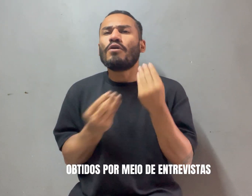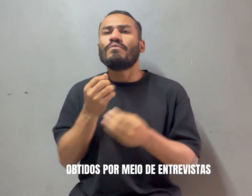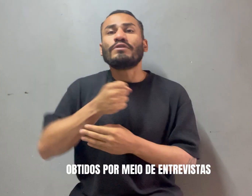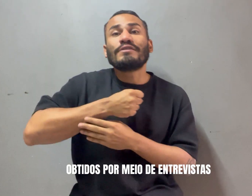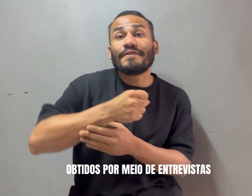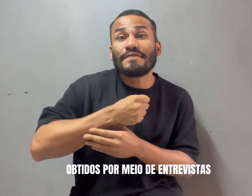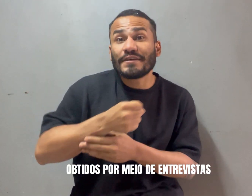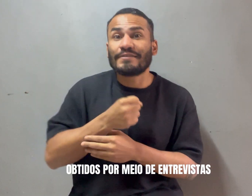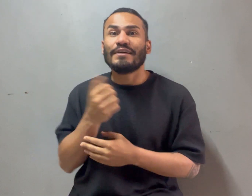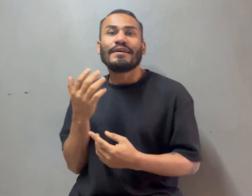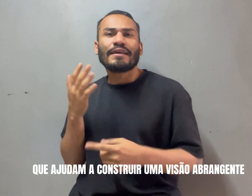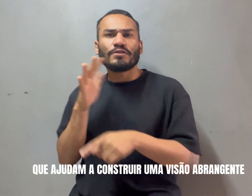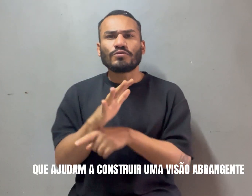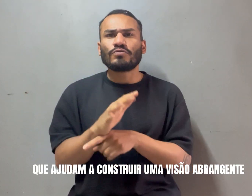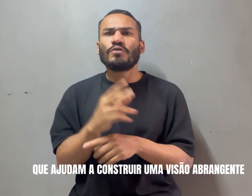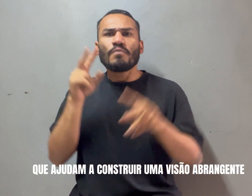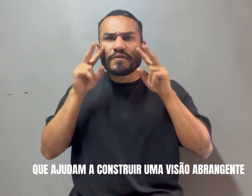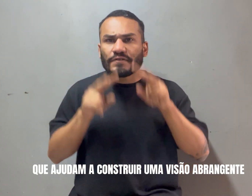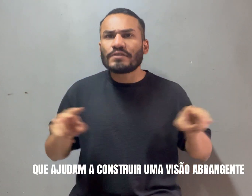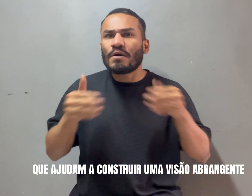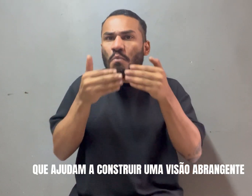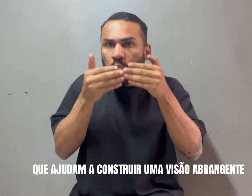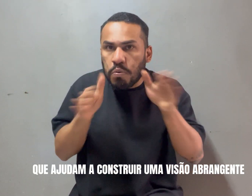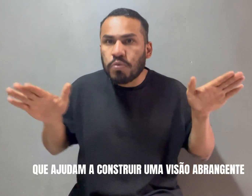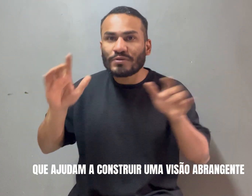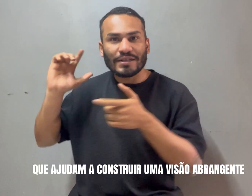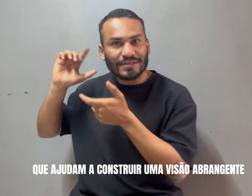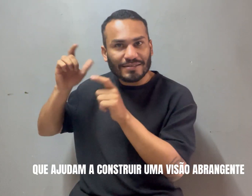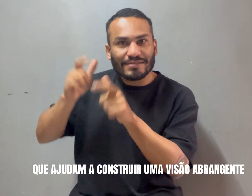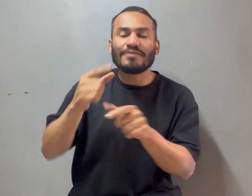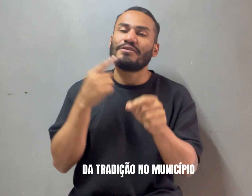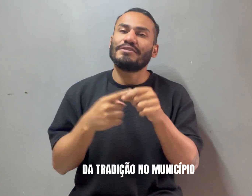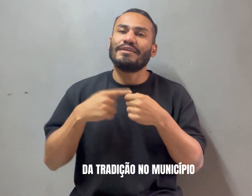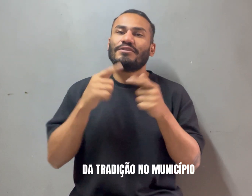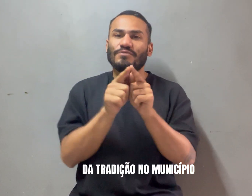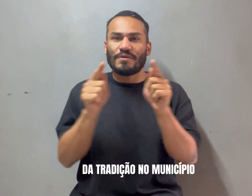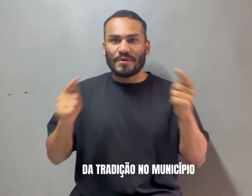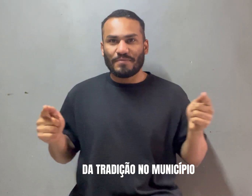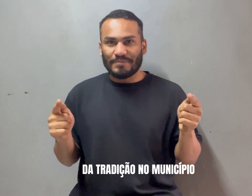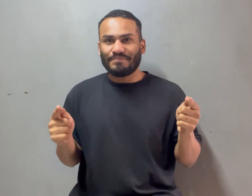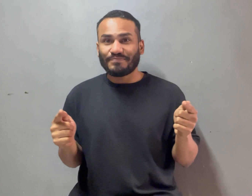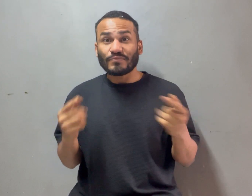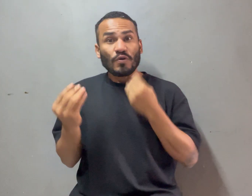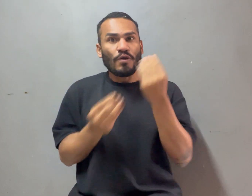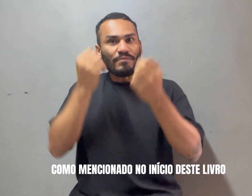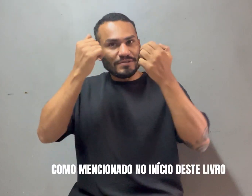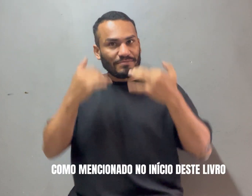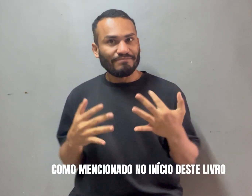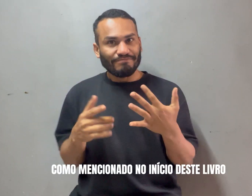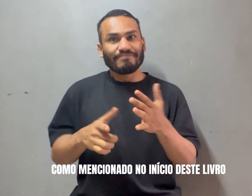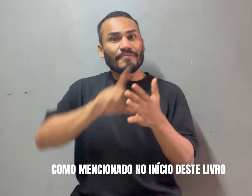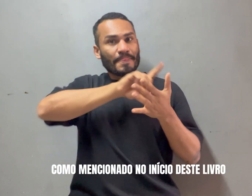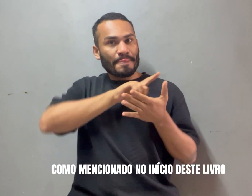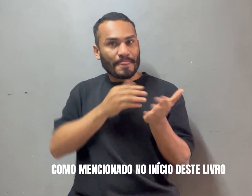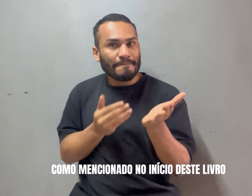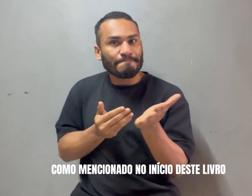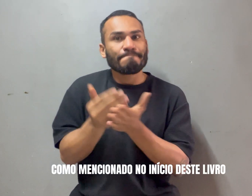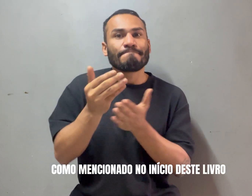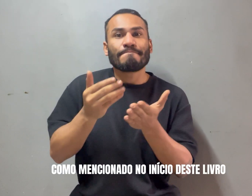de entrevistas, que ajudam a construir uma visão abrangente da tradição no município. Como mencionado no início deste